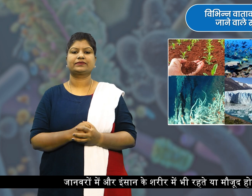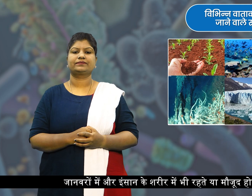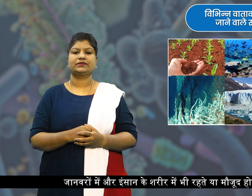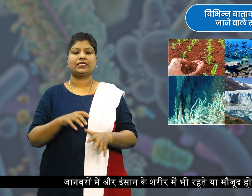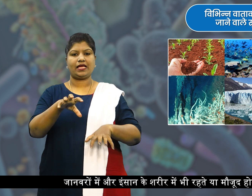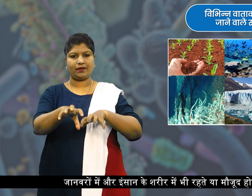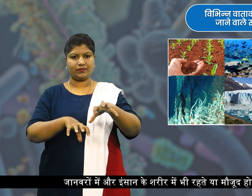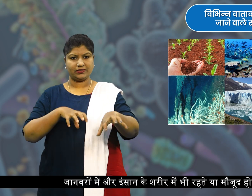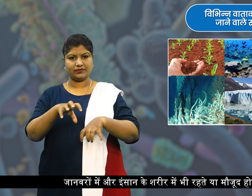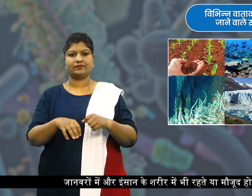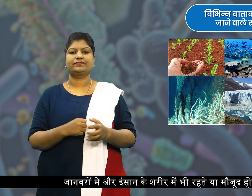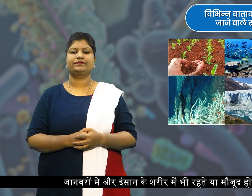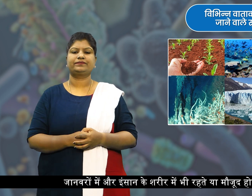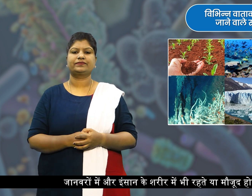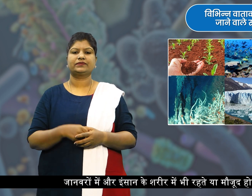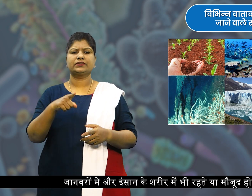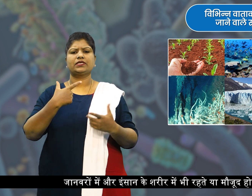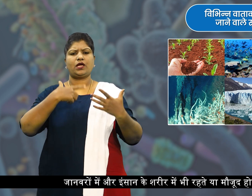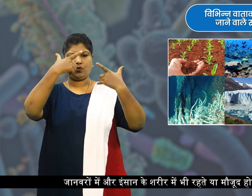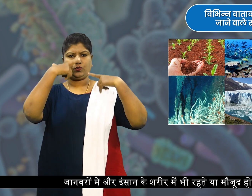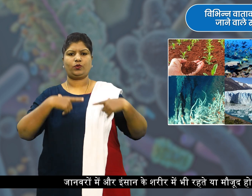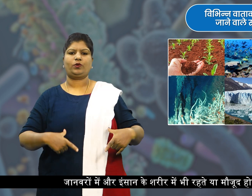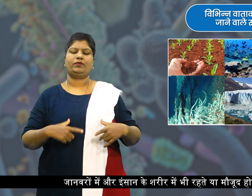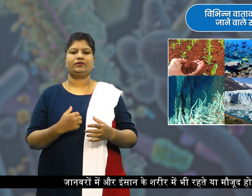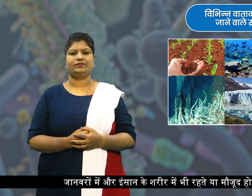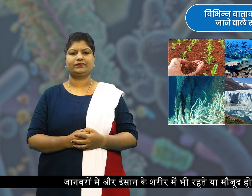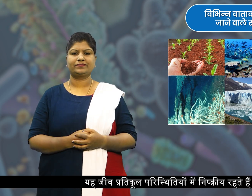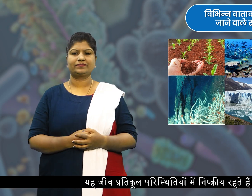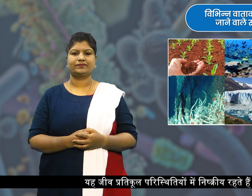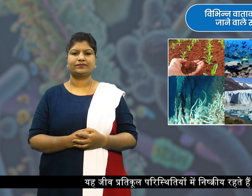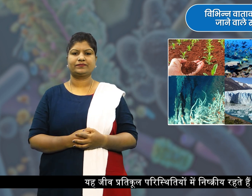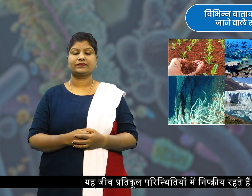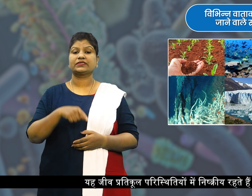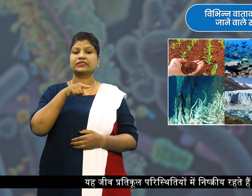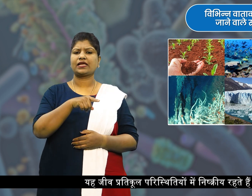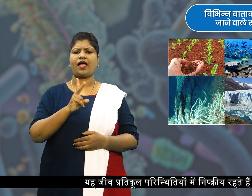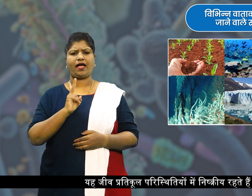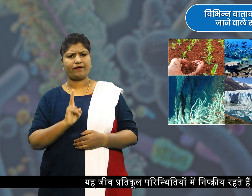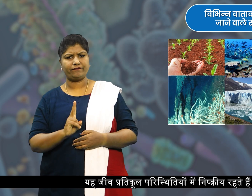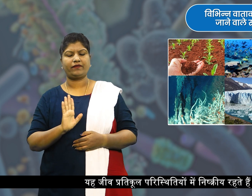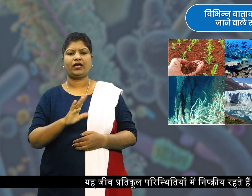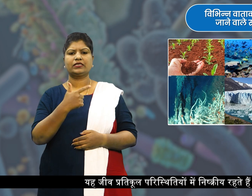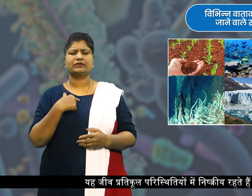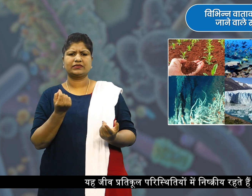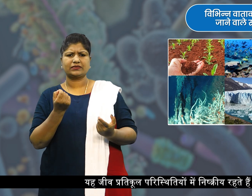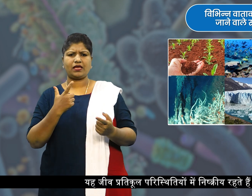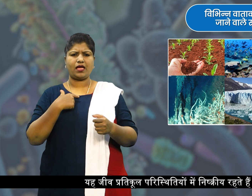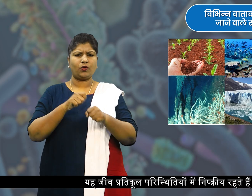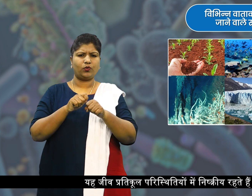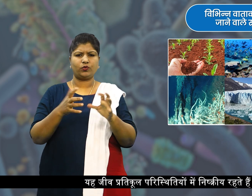जानवरों में और इंसान के शरीर में भी रहते हैं। यह जीव प्रतिकूल परिस्थितियों में निष्क्रिय रहते